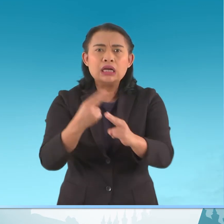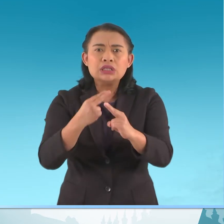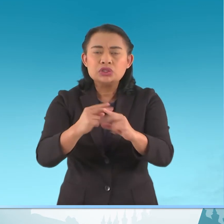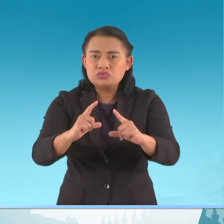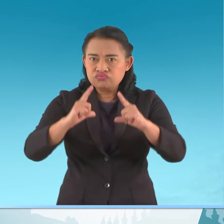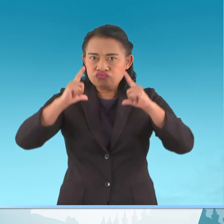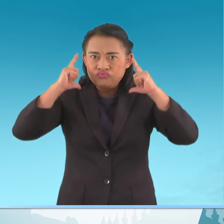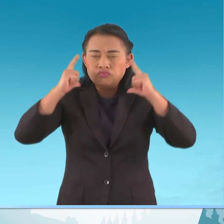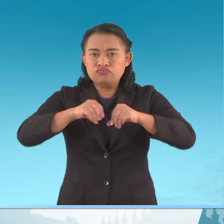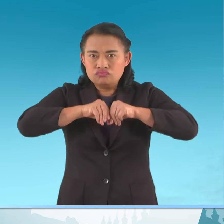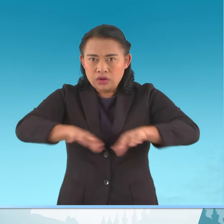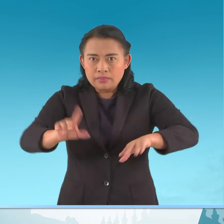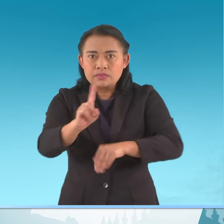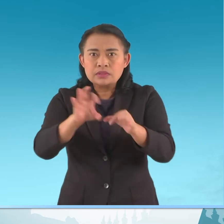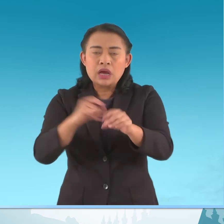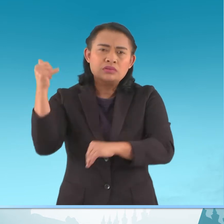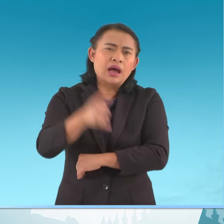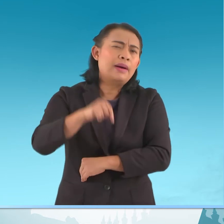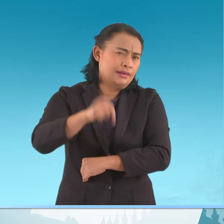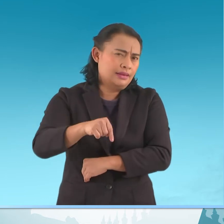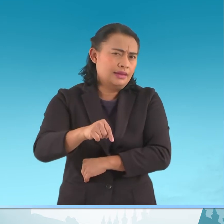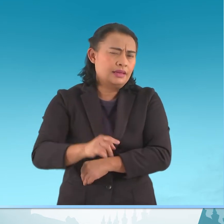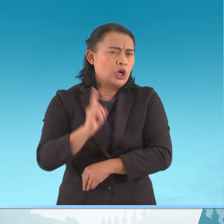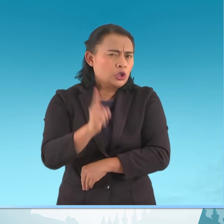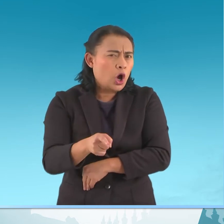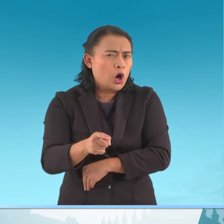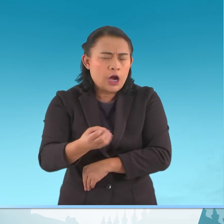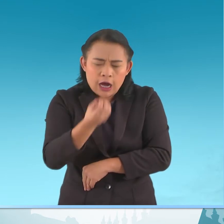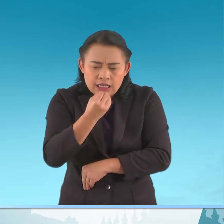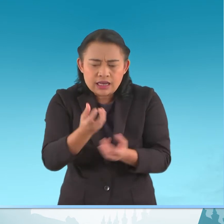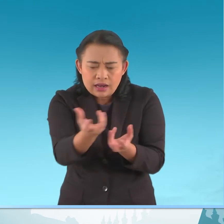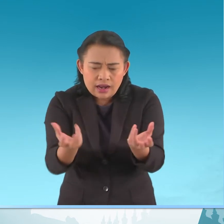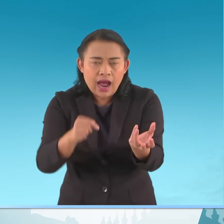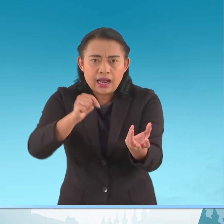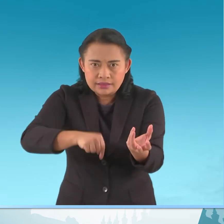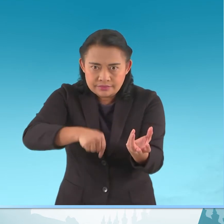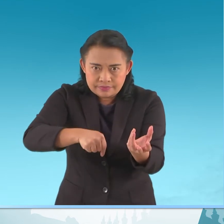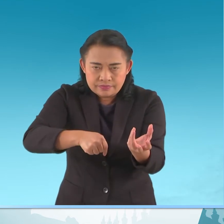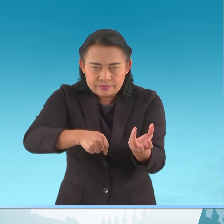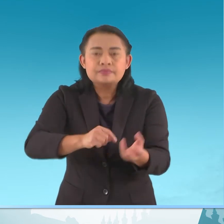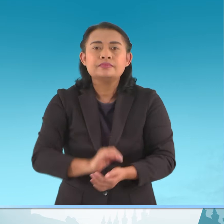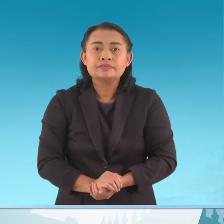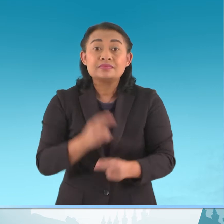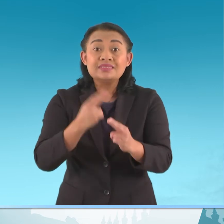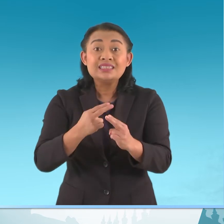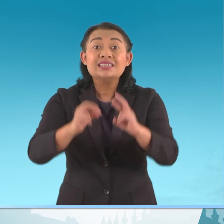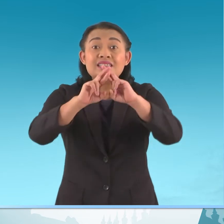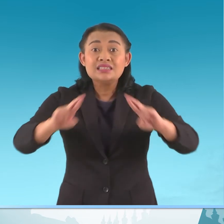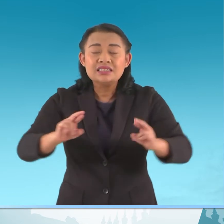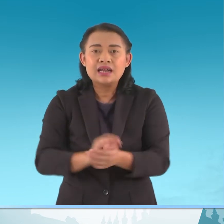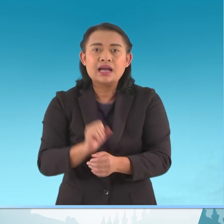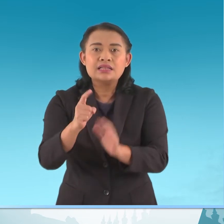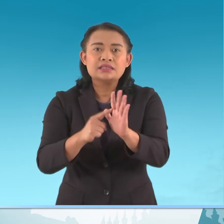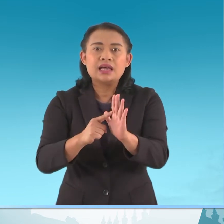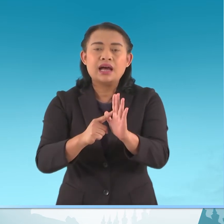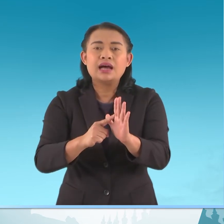ขึ้นชื่อที่สุดคือต้องมาปากเซมาจำปาสักแล้วเนี่ยต้องไม่พลาดที่จะลิ้มลองอาหารของที่นี่เลยนะครับชื่อร้าน